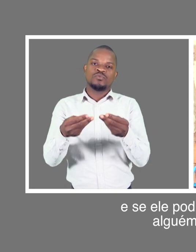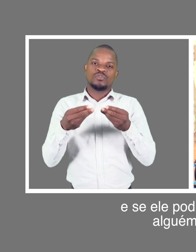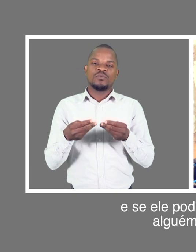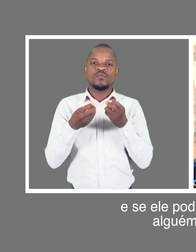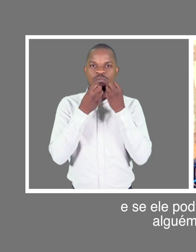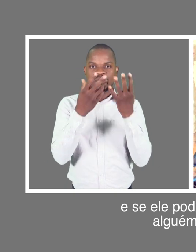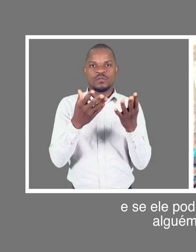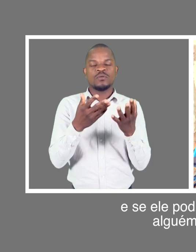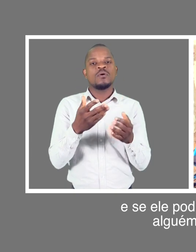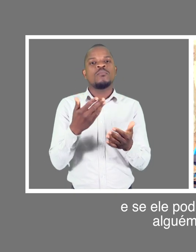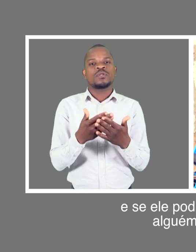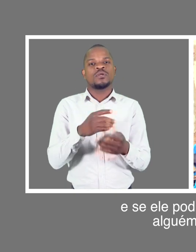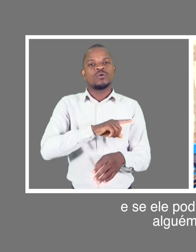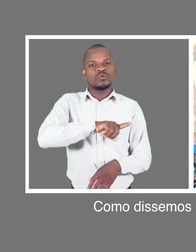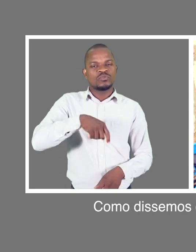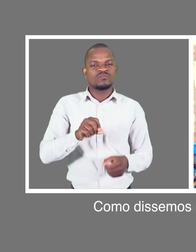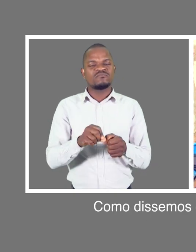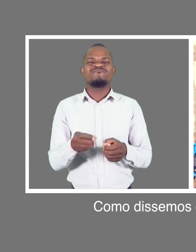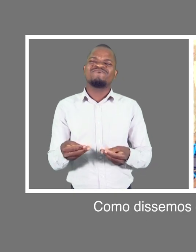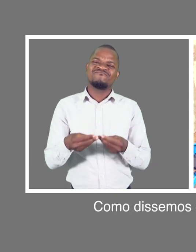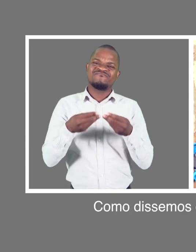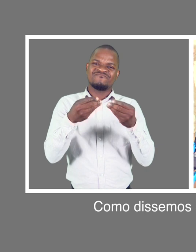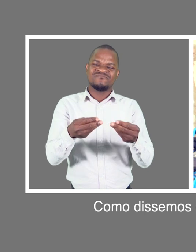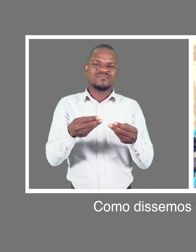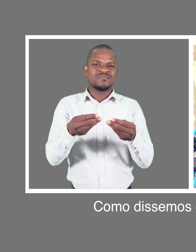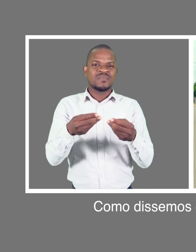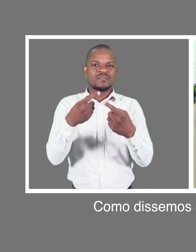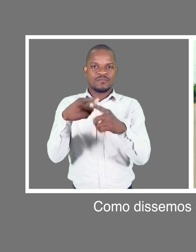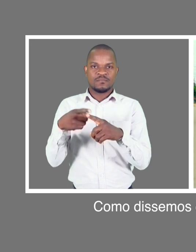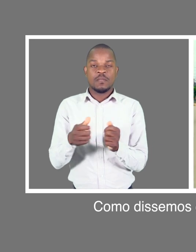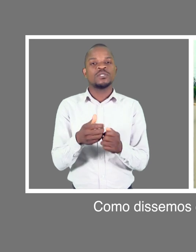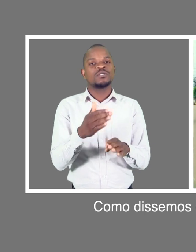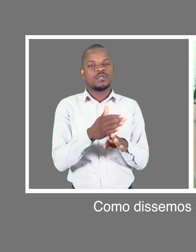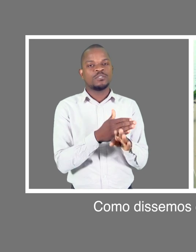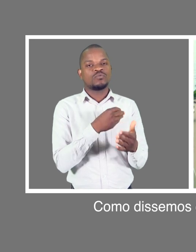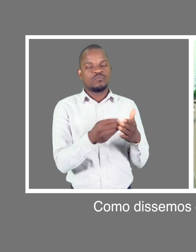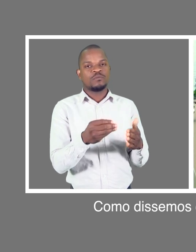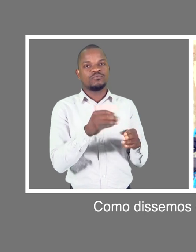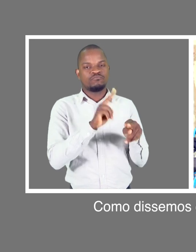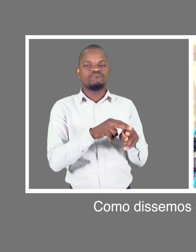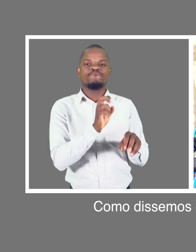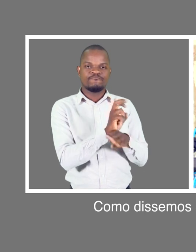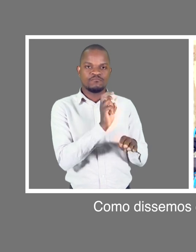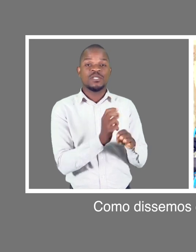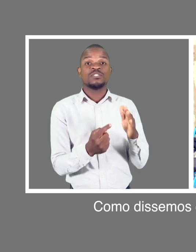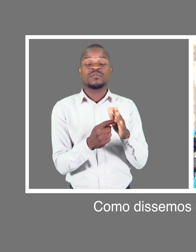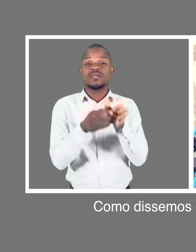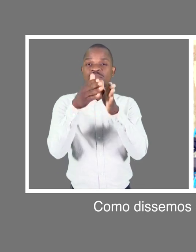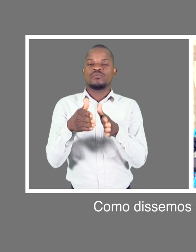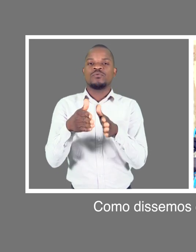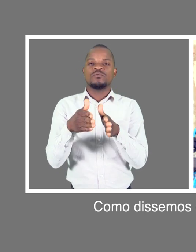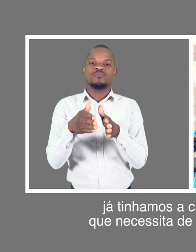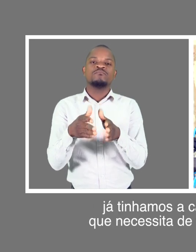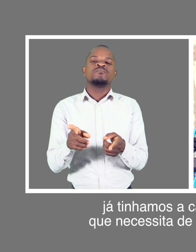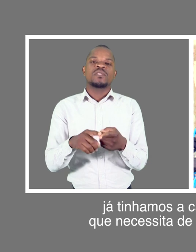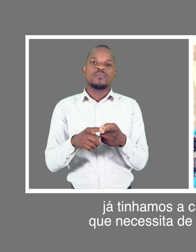ajudar a procurar uma pessoa que necessita dessa cadeira. E ele logo nos deu esse interesse. A cadeira, nós já tínhamos na nossa empresa, conforme nós dissemos que fazemos várias